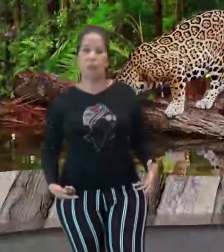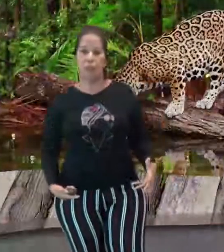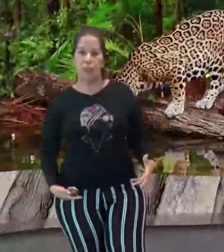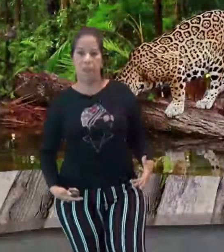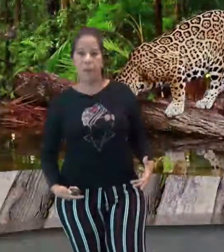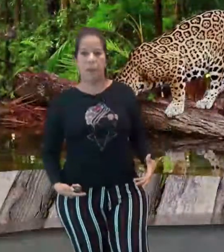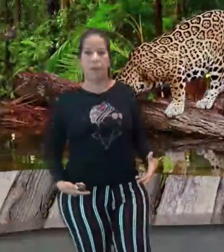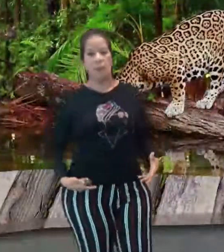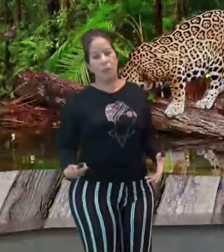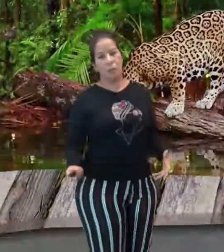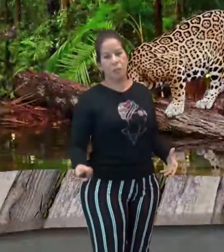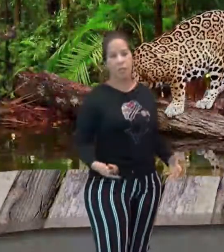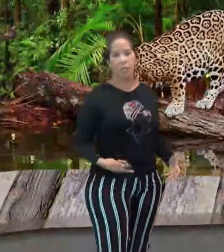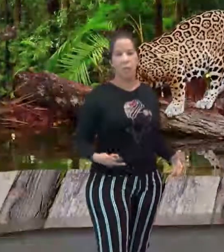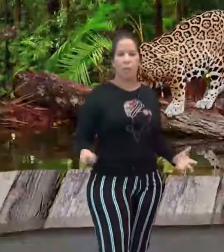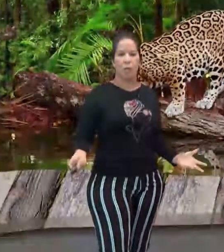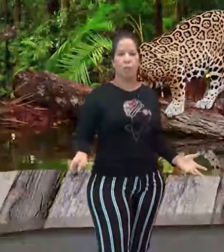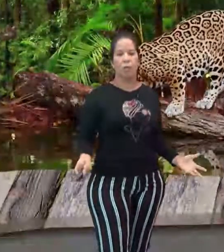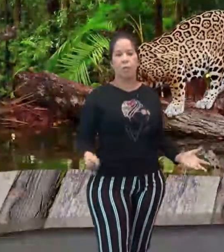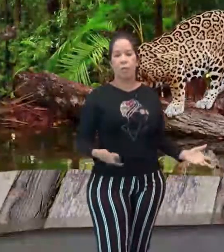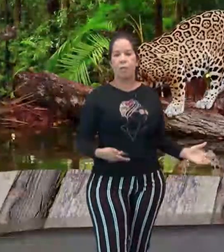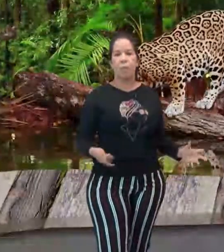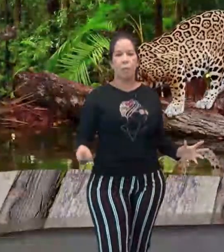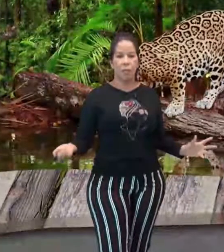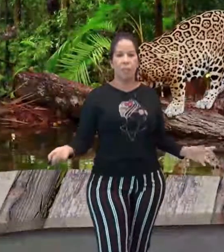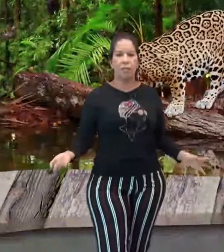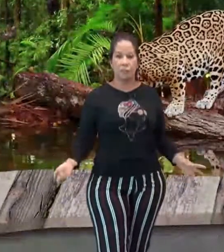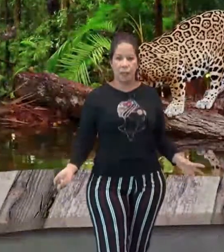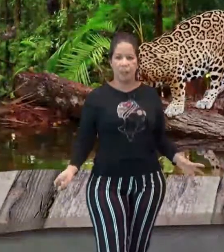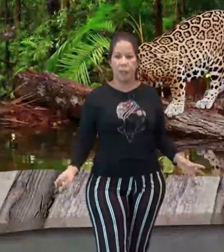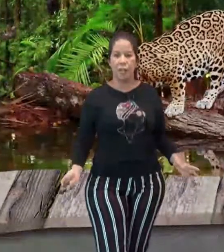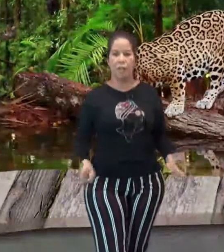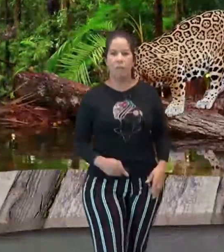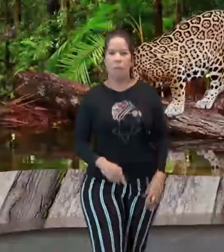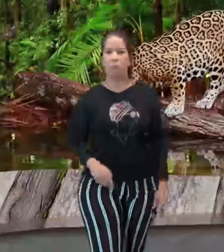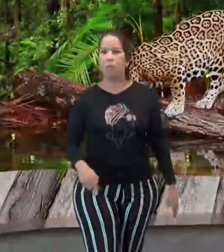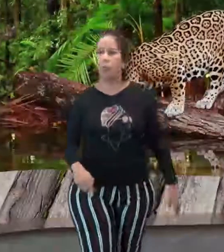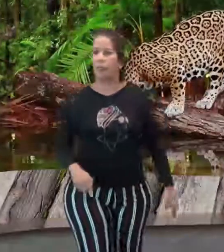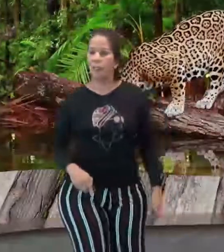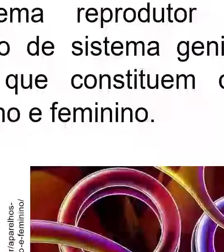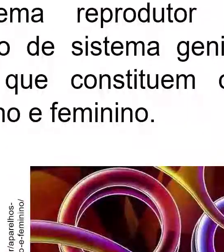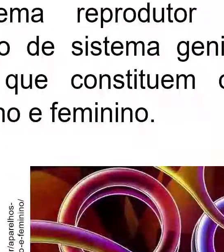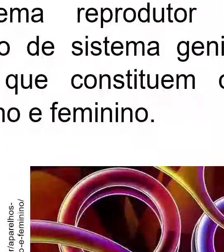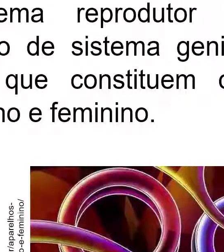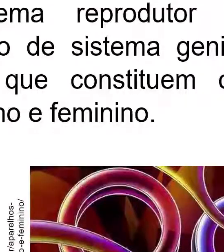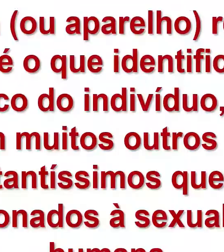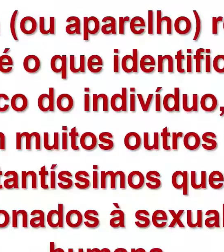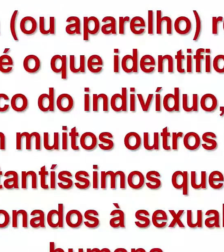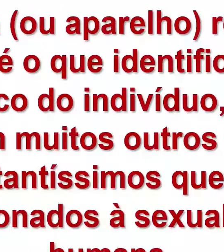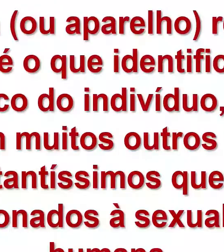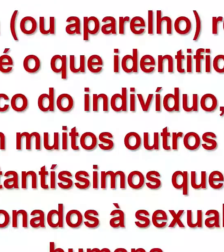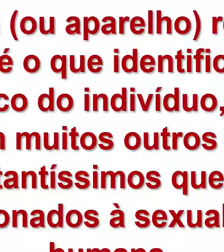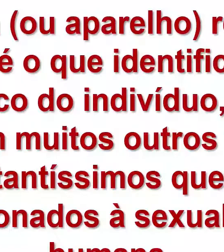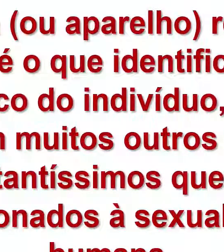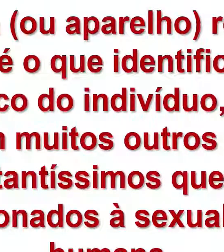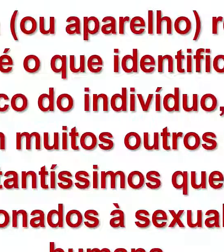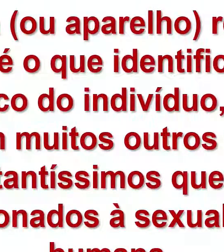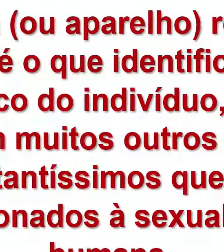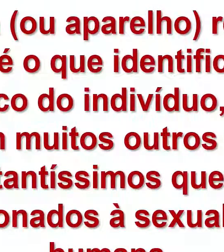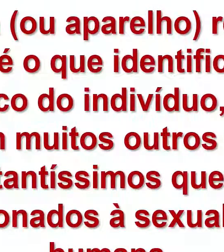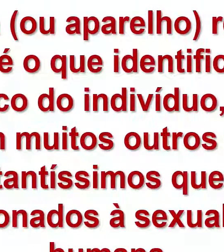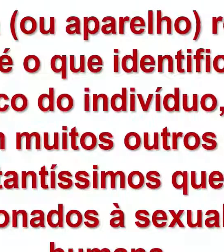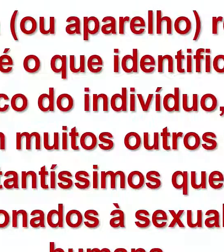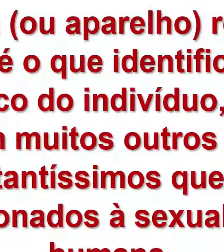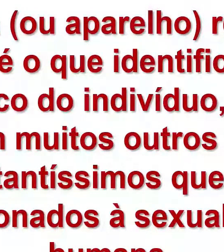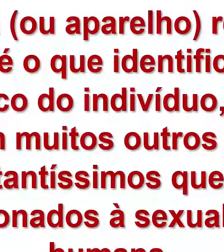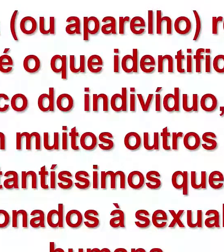estruturando esse sistema. E o sistema genital masculino e feminino não poderia ser diferente. Vamos dar uma observada lá? O sistema